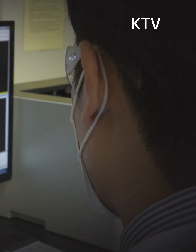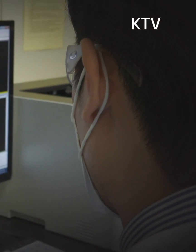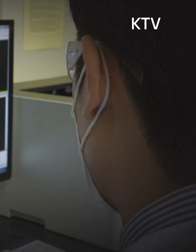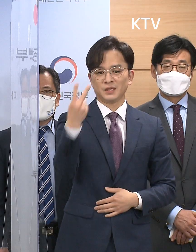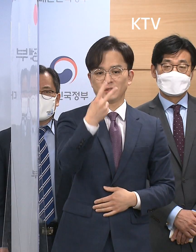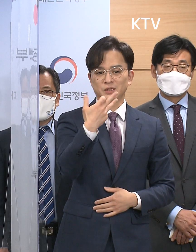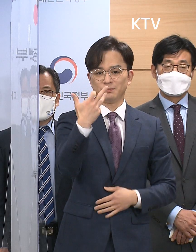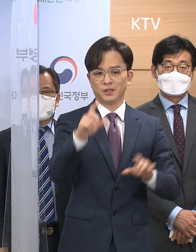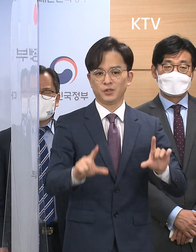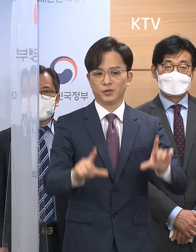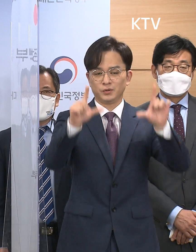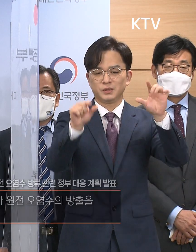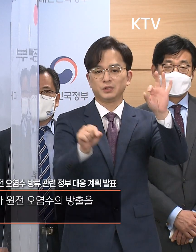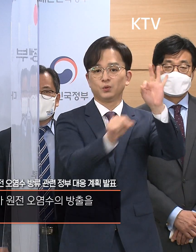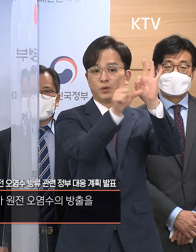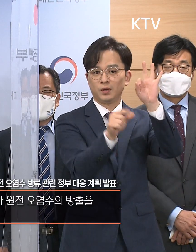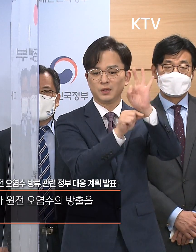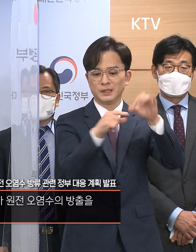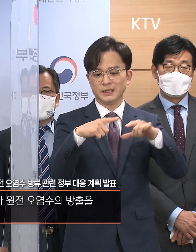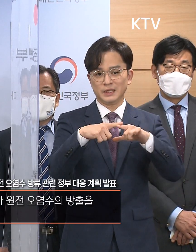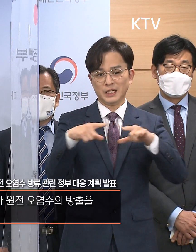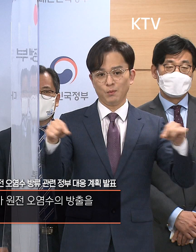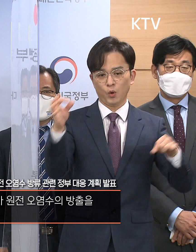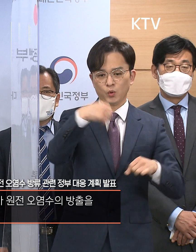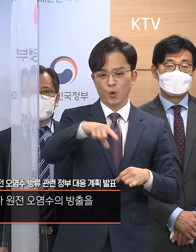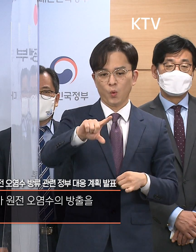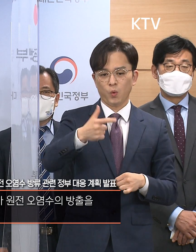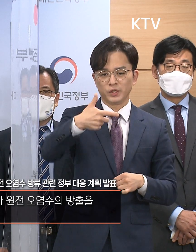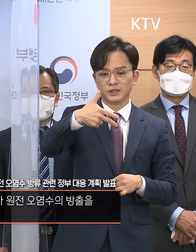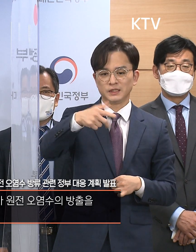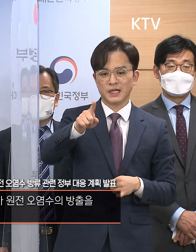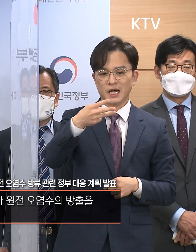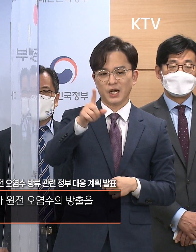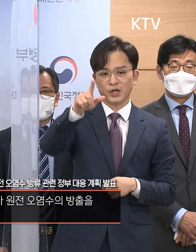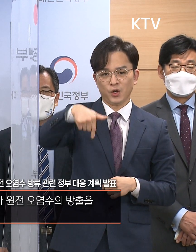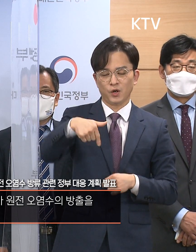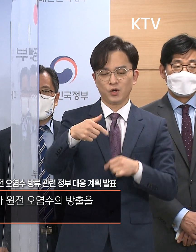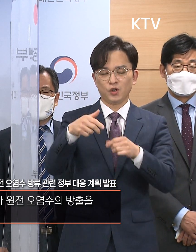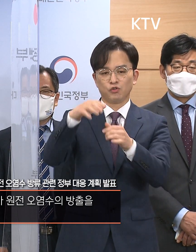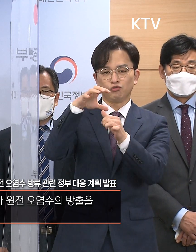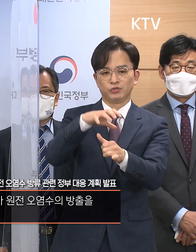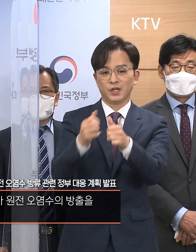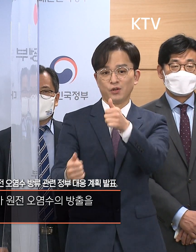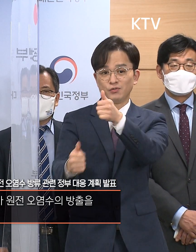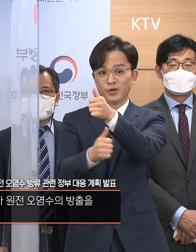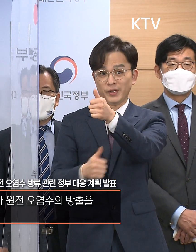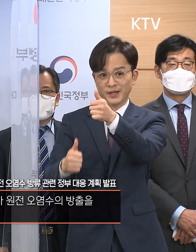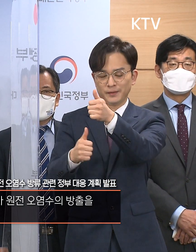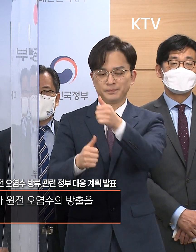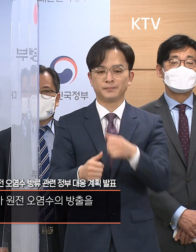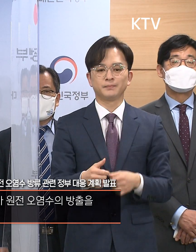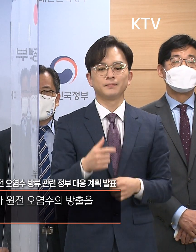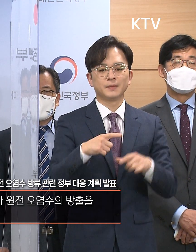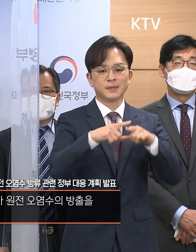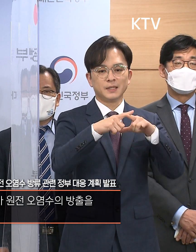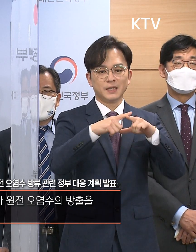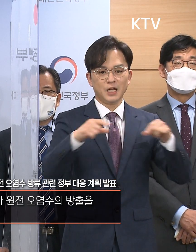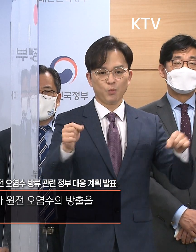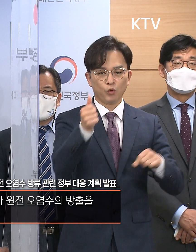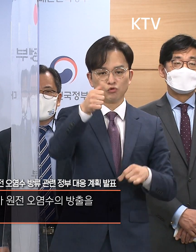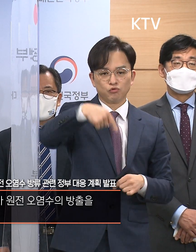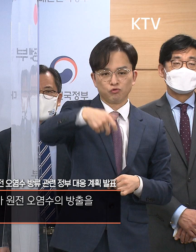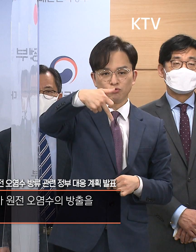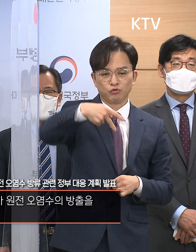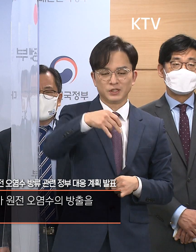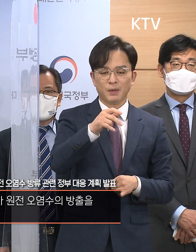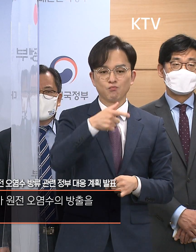꼼꼼해집니다. 일본 원자력 규제위원회가 후쿠시마 원전 오염수의 방출을